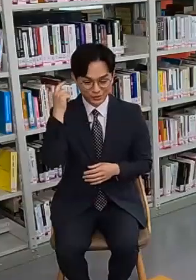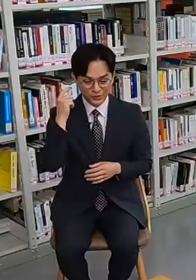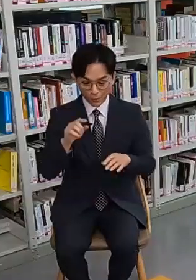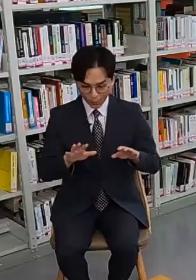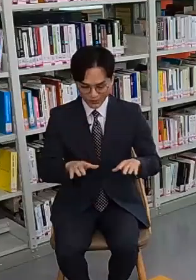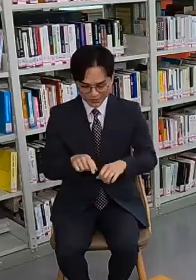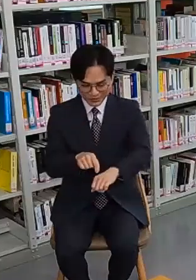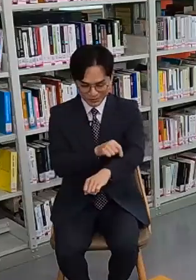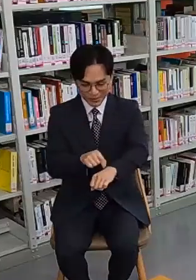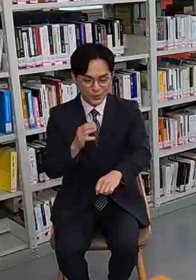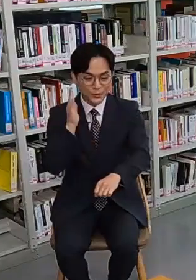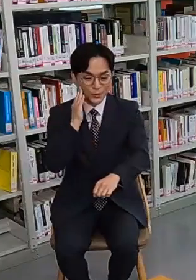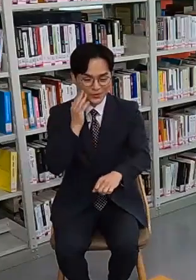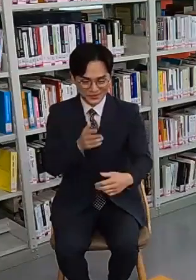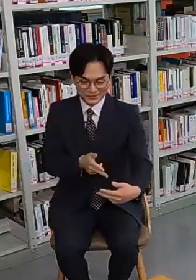안정선 씨 화상으로 연결되어 있습니다.